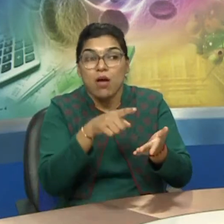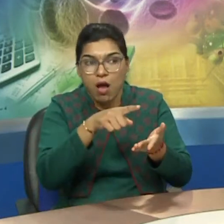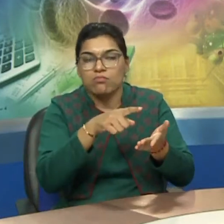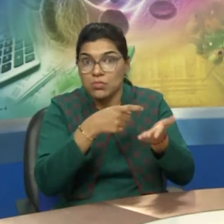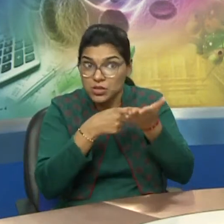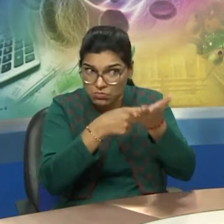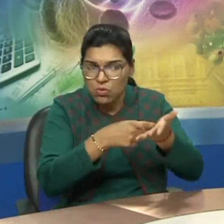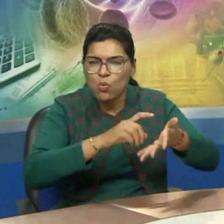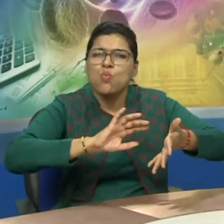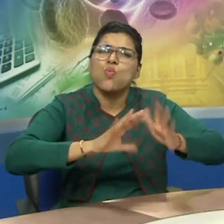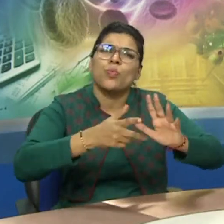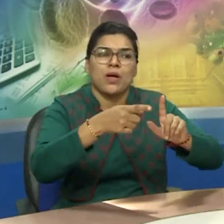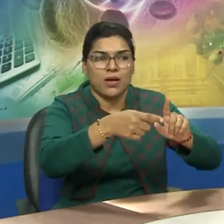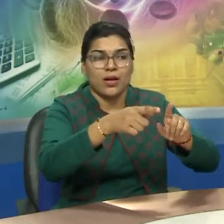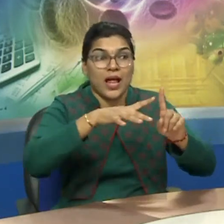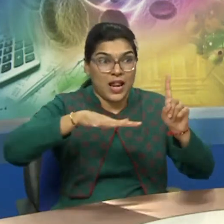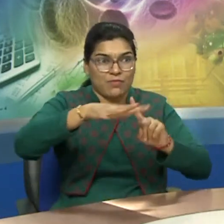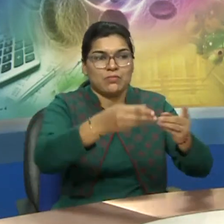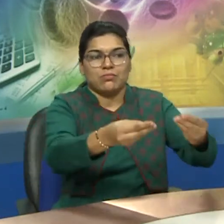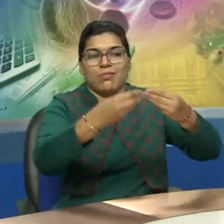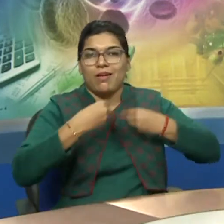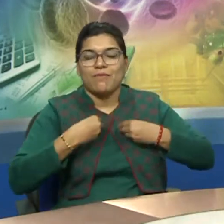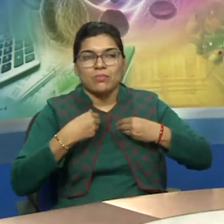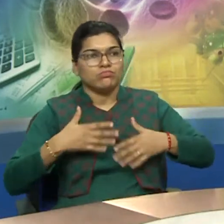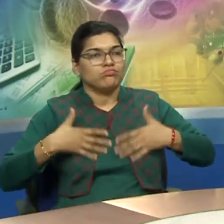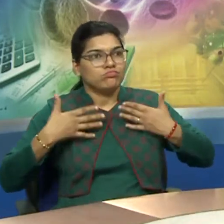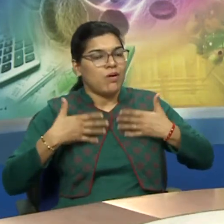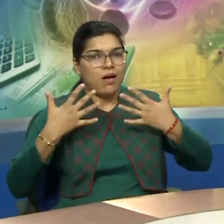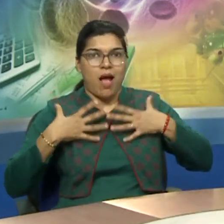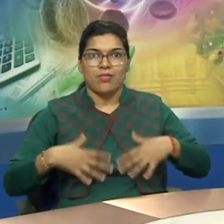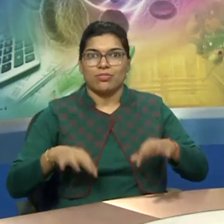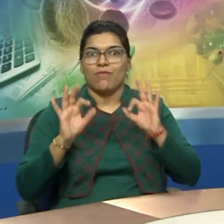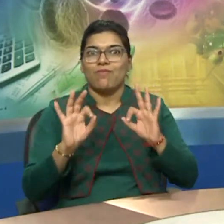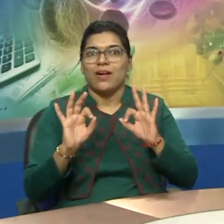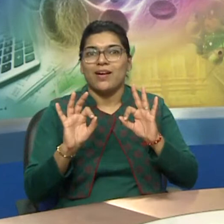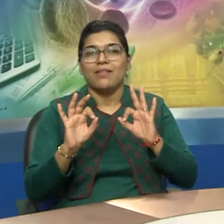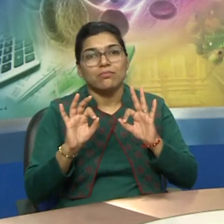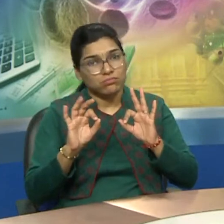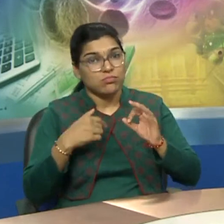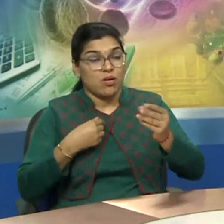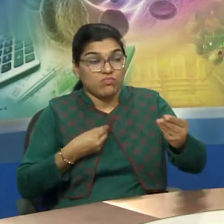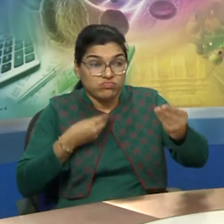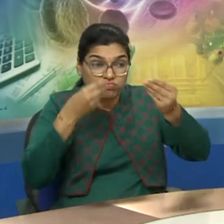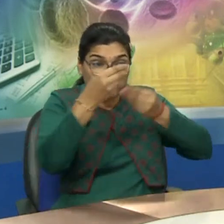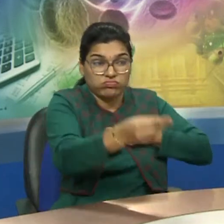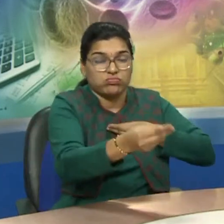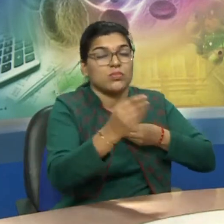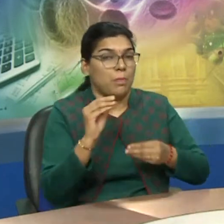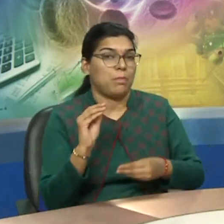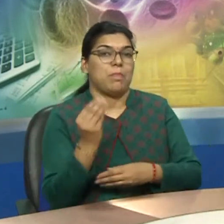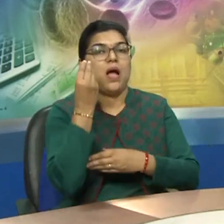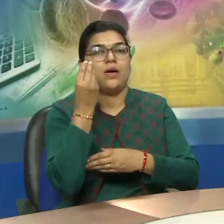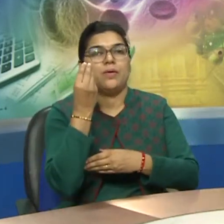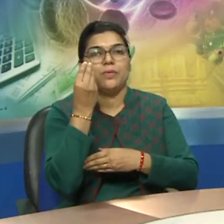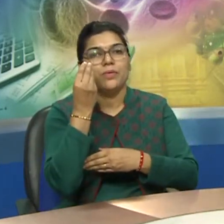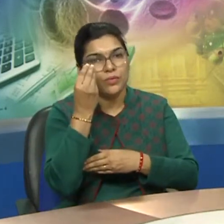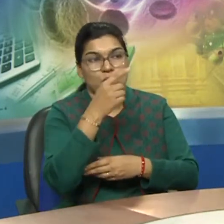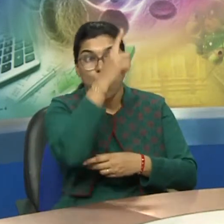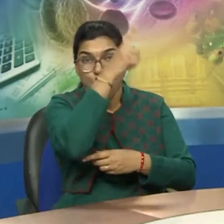should respect our environment, then environment will give us good health. So it is a kind of give and